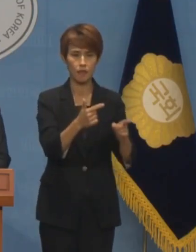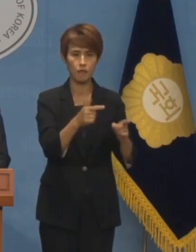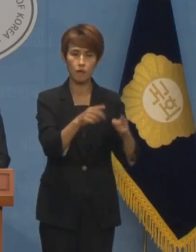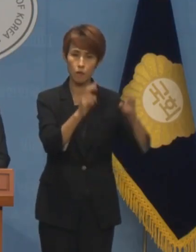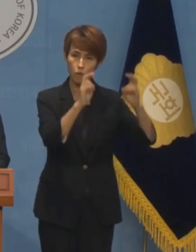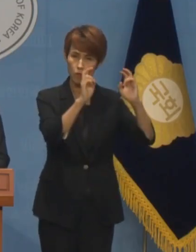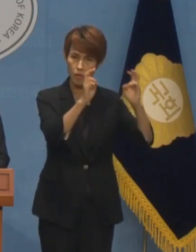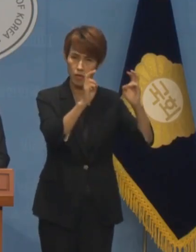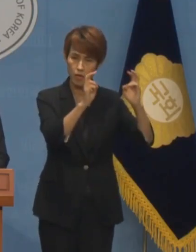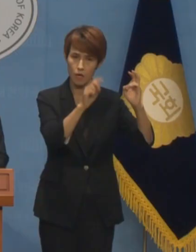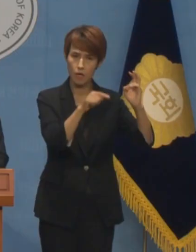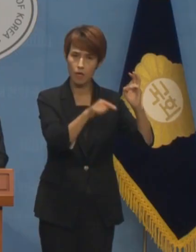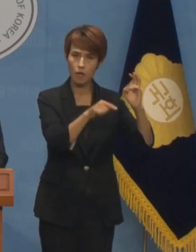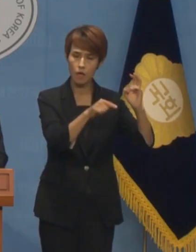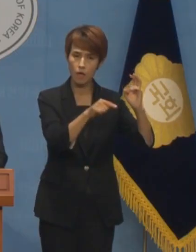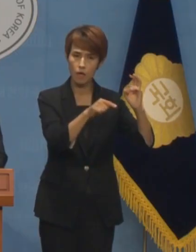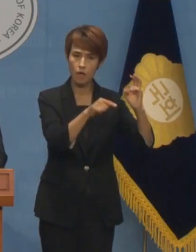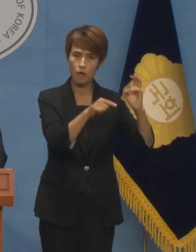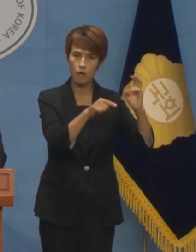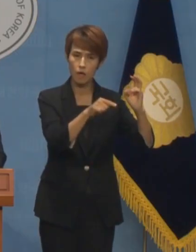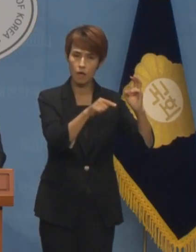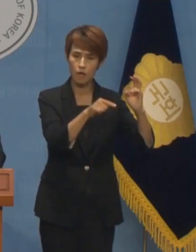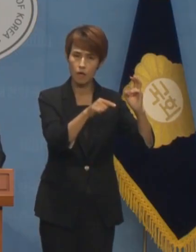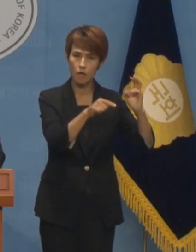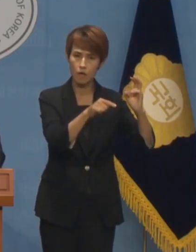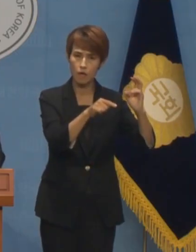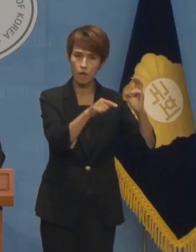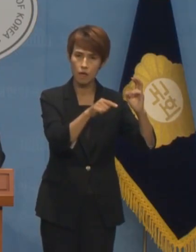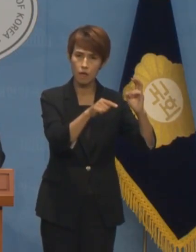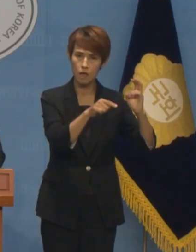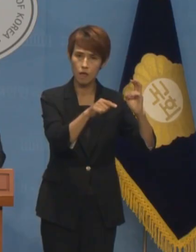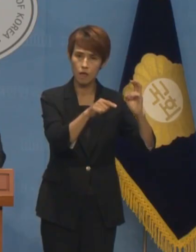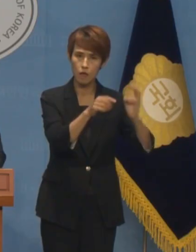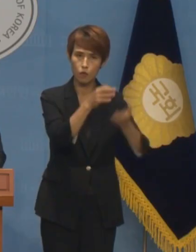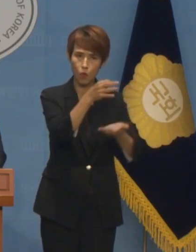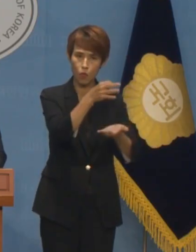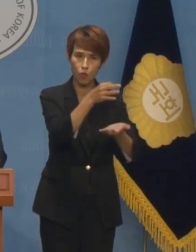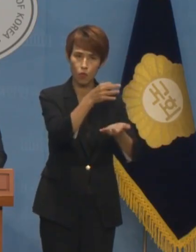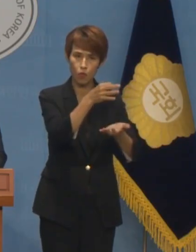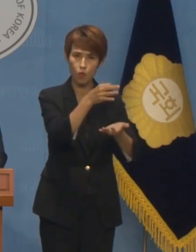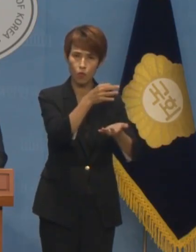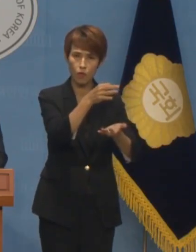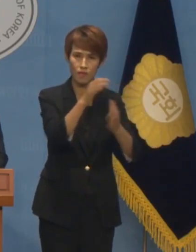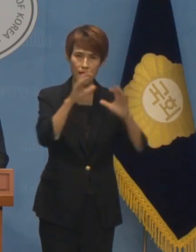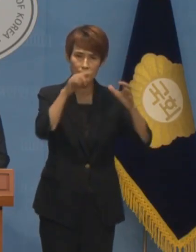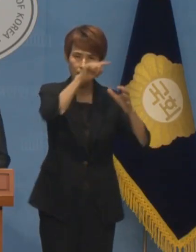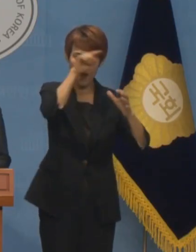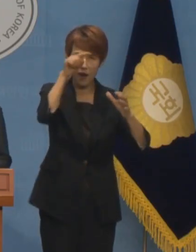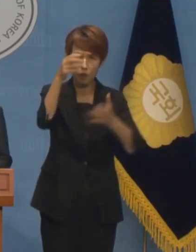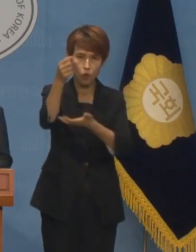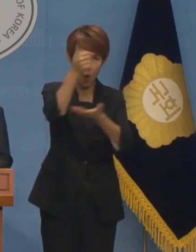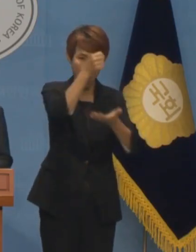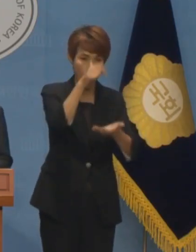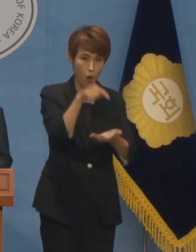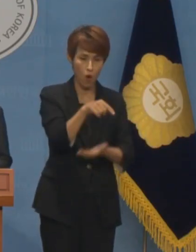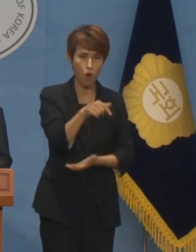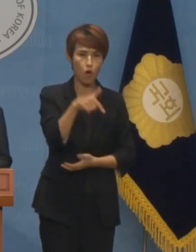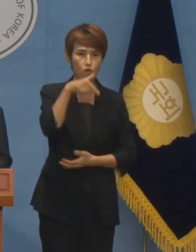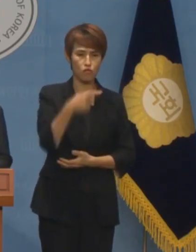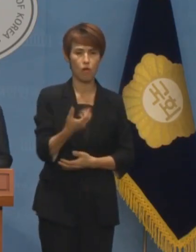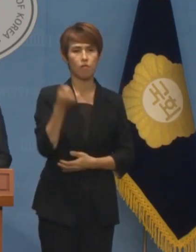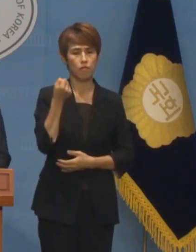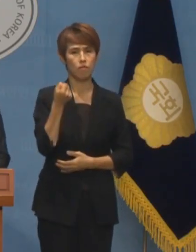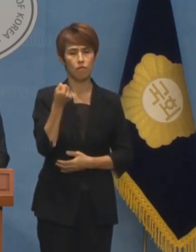지오시스 PTE가 가지고 있는, 전 세계에 가지고 있는 지분들이 나오는 겁니다. 다 결국은 다 구형배 회장의